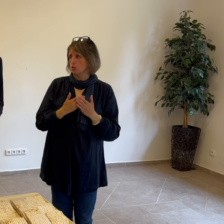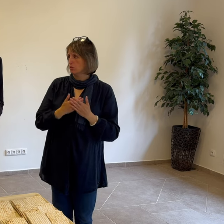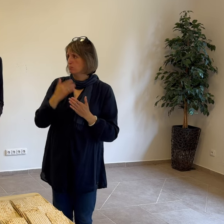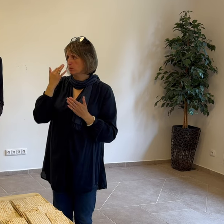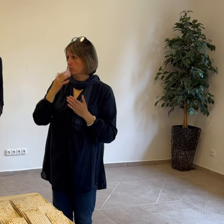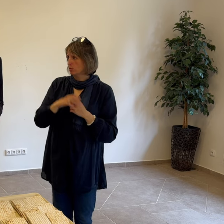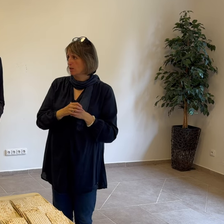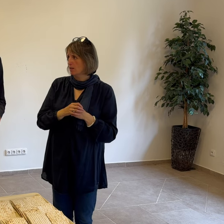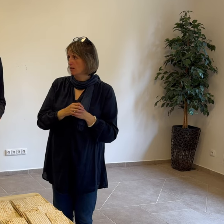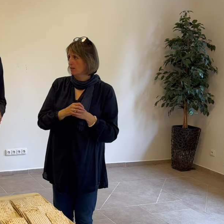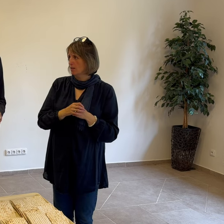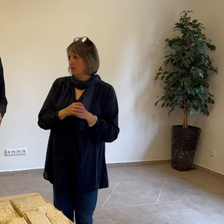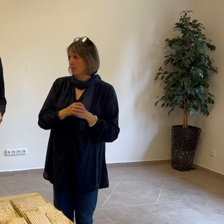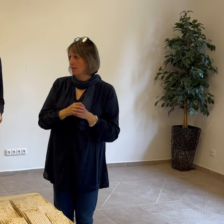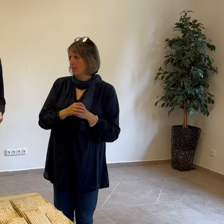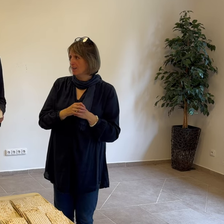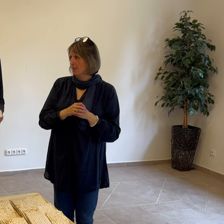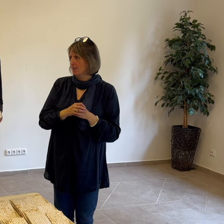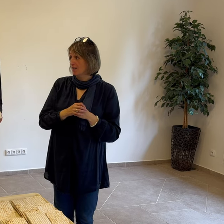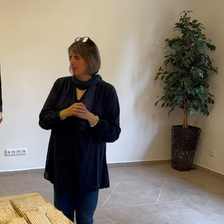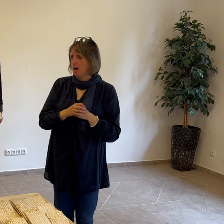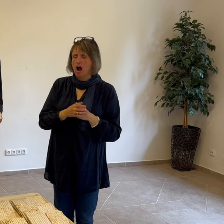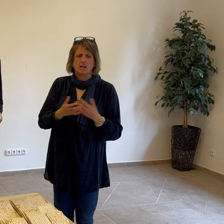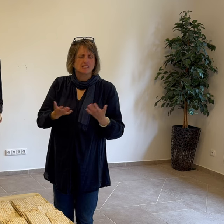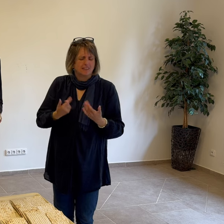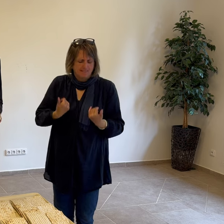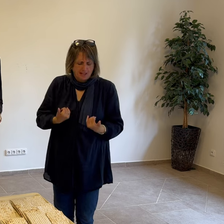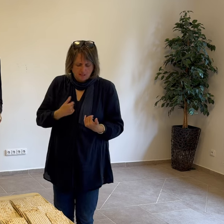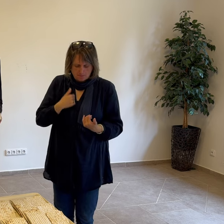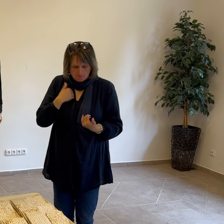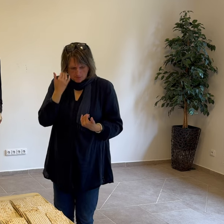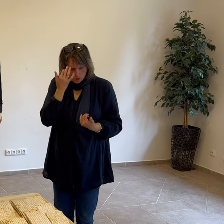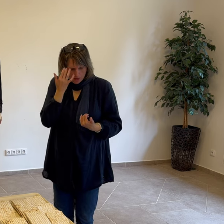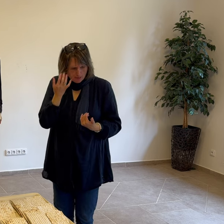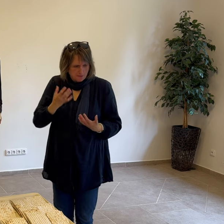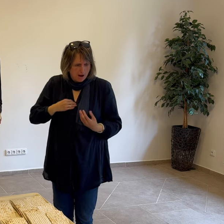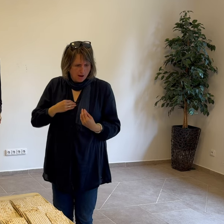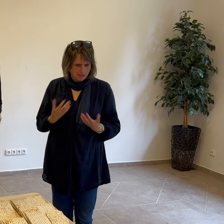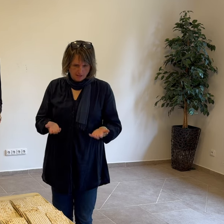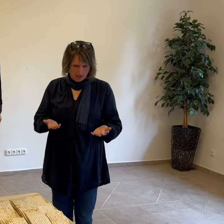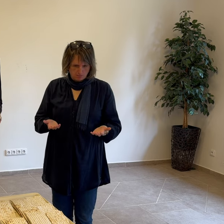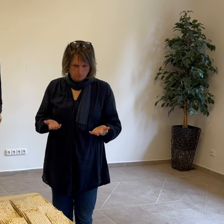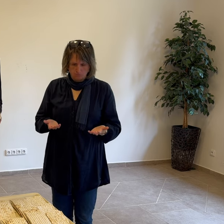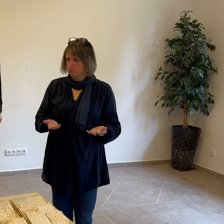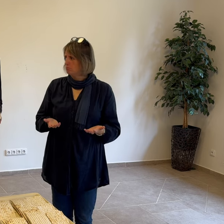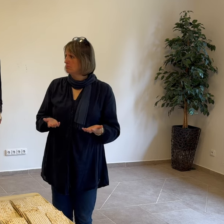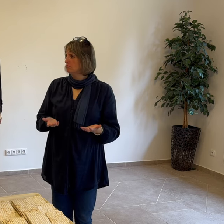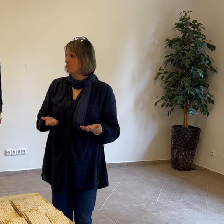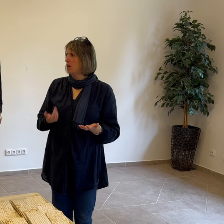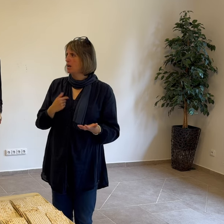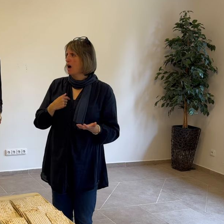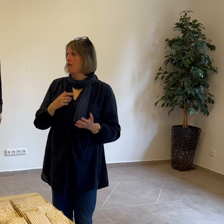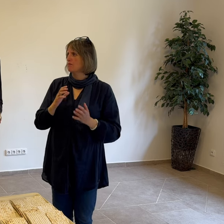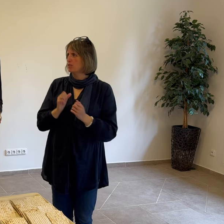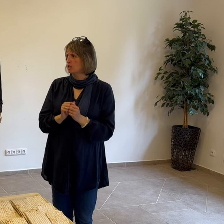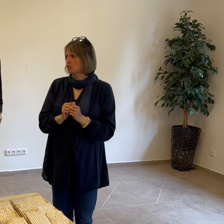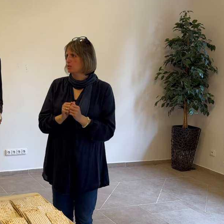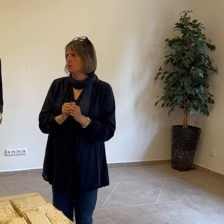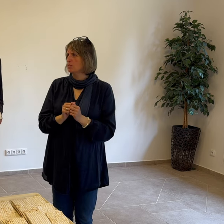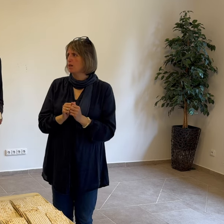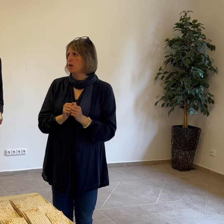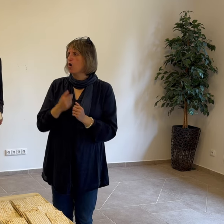Páně kde jsou teď moje myšlenky Já nevidím do vašich hlav a věřím že